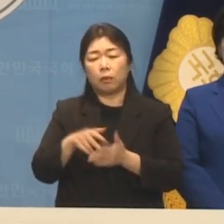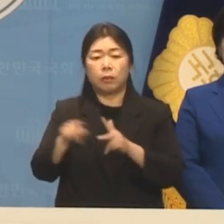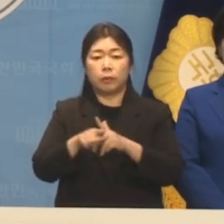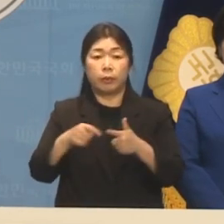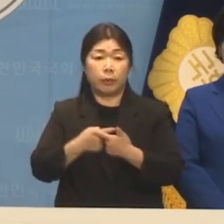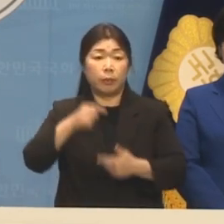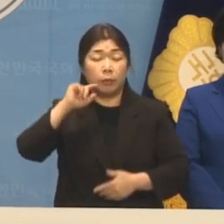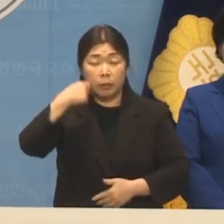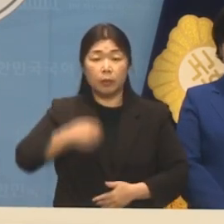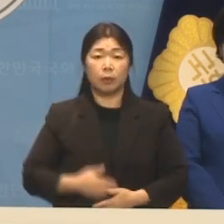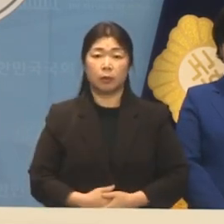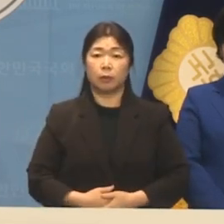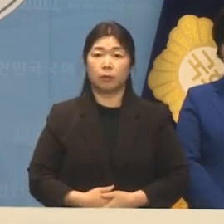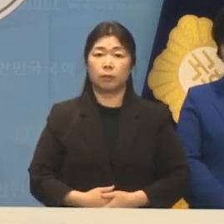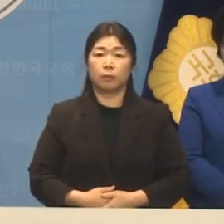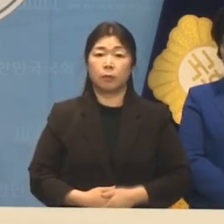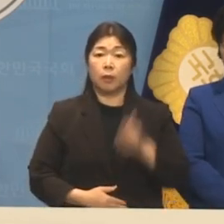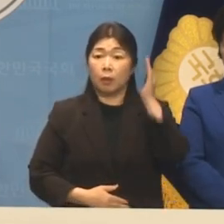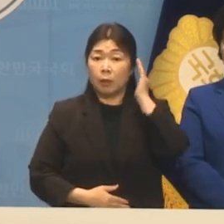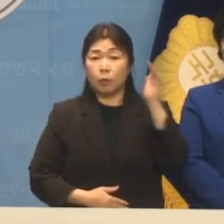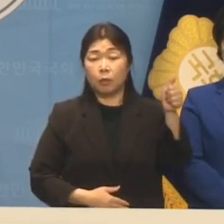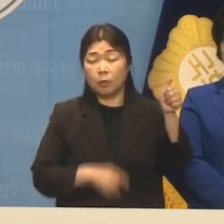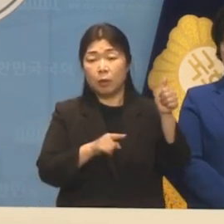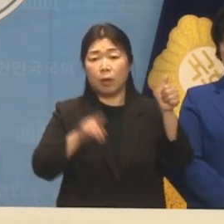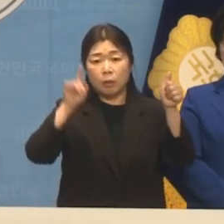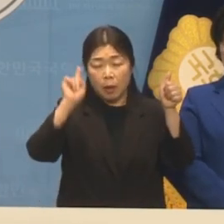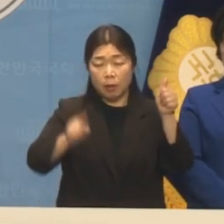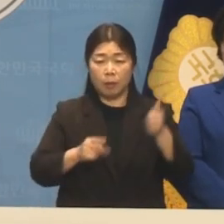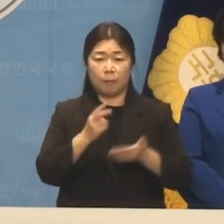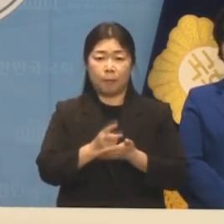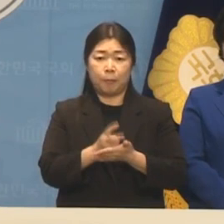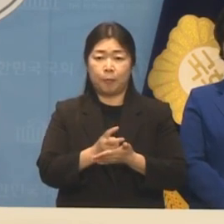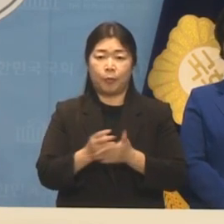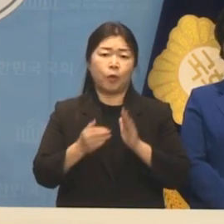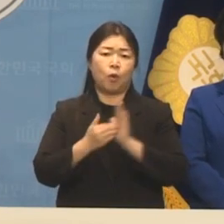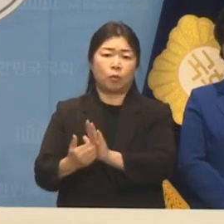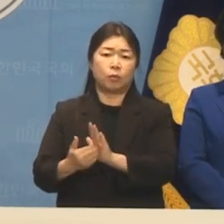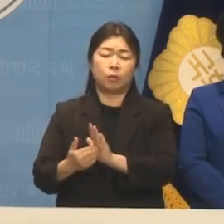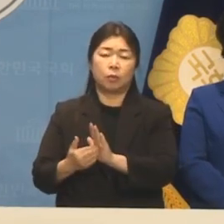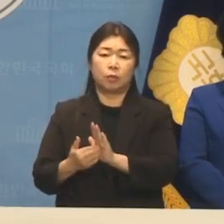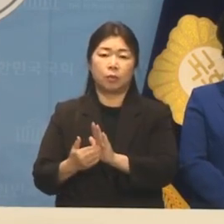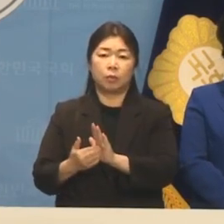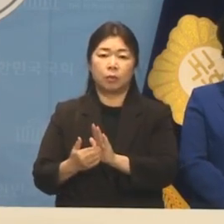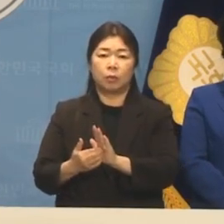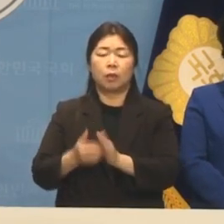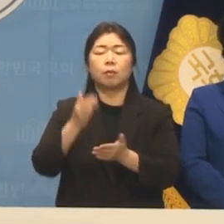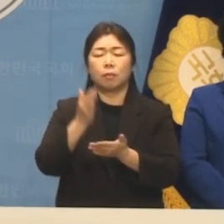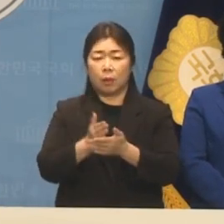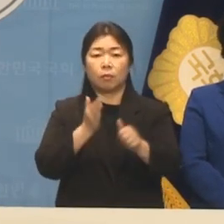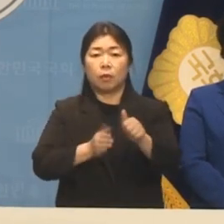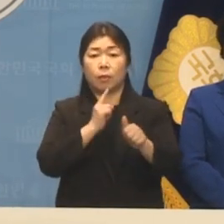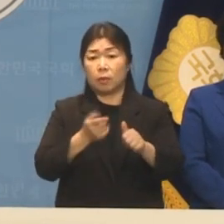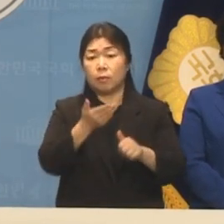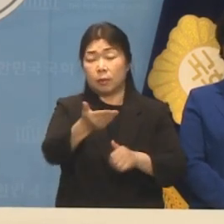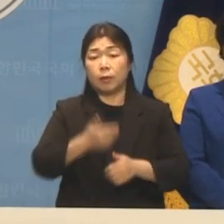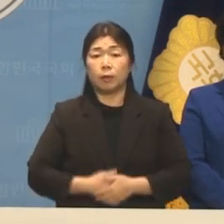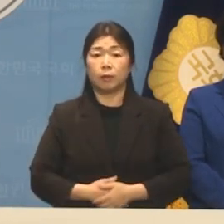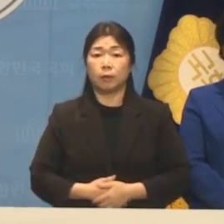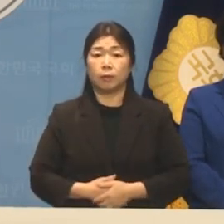수많은 보도에도 불구하고 내일 거부권 행사하지 말아야 된다는 말씀을 다시 한번 강력하게